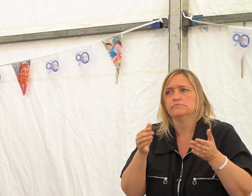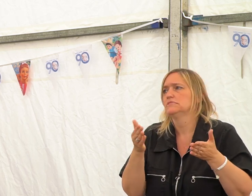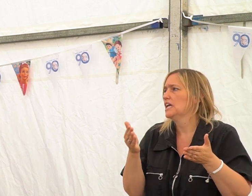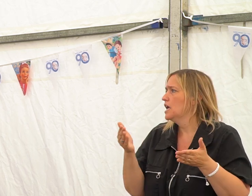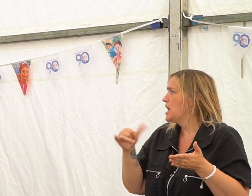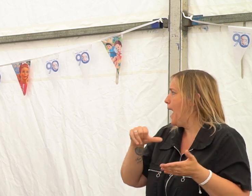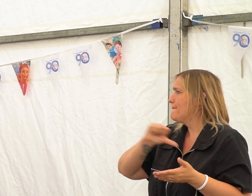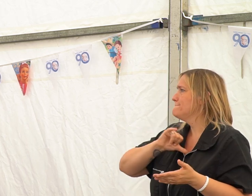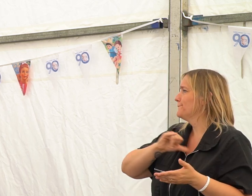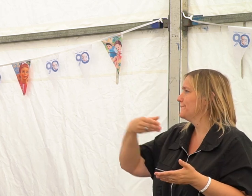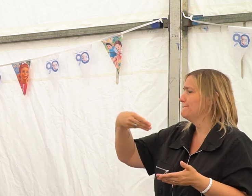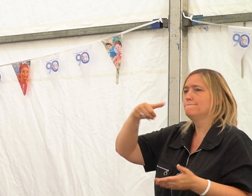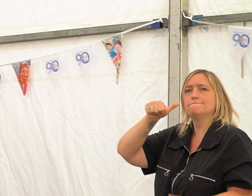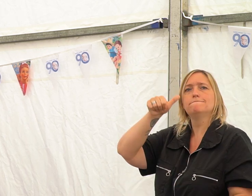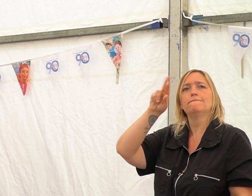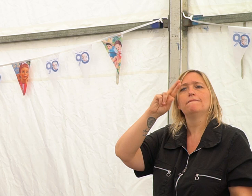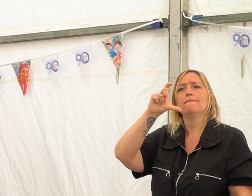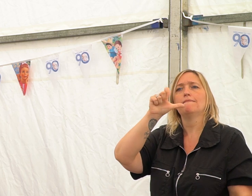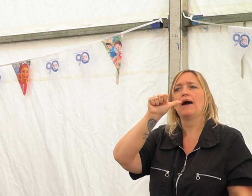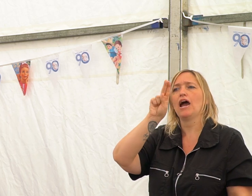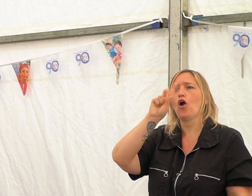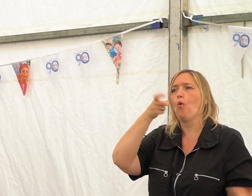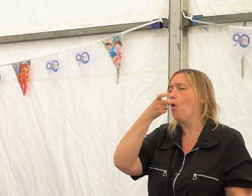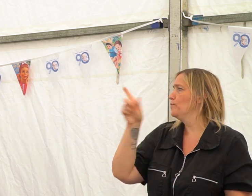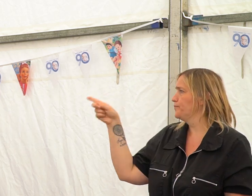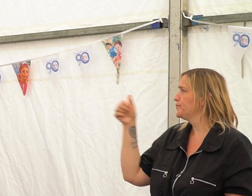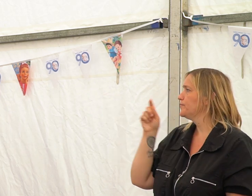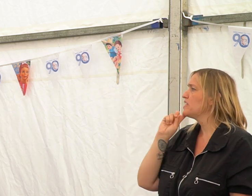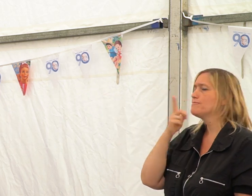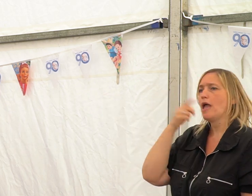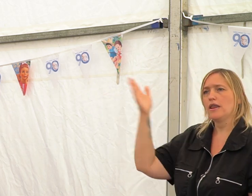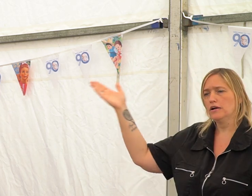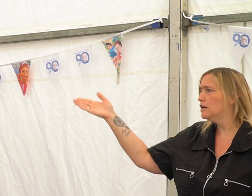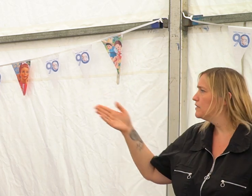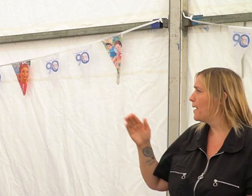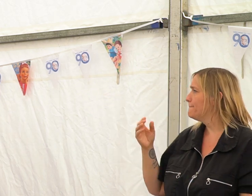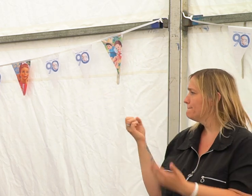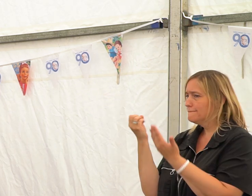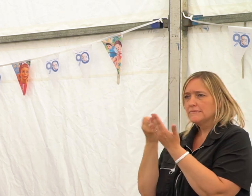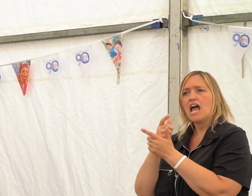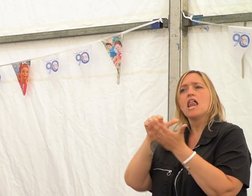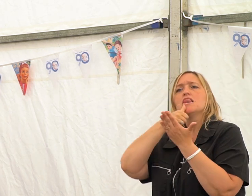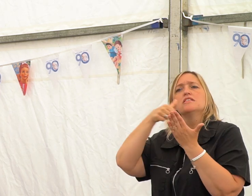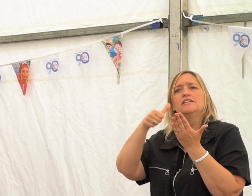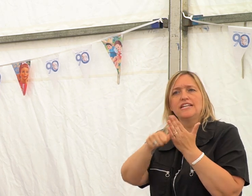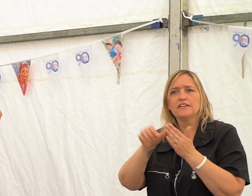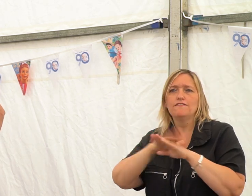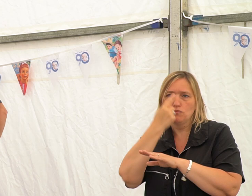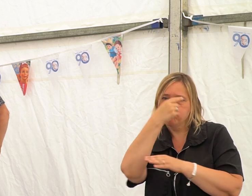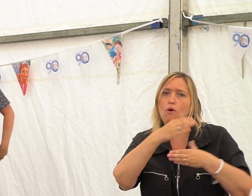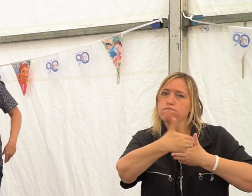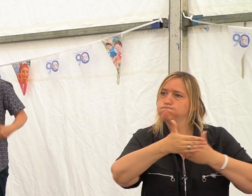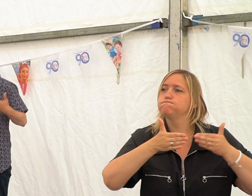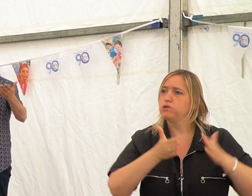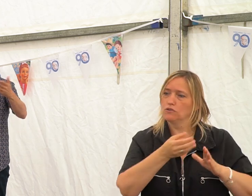petite Margot, je ne sais pas voilà qui est là, qui va venir lire le premier message qui va être mis dans cette capsule temporelle, cette capsule que